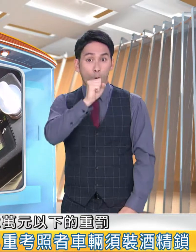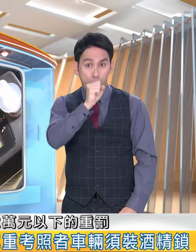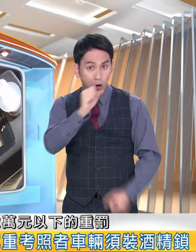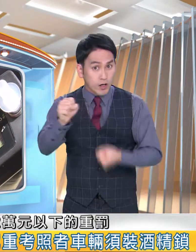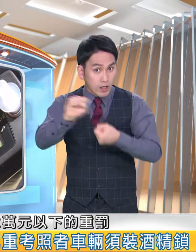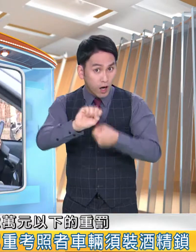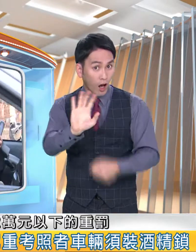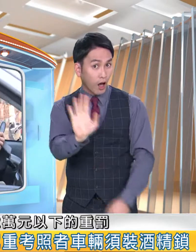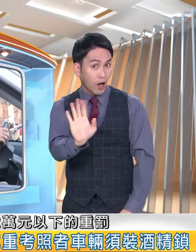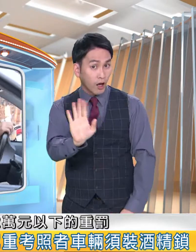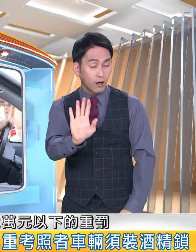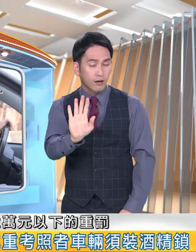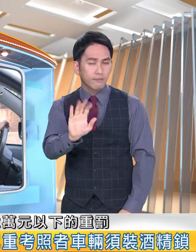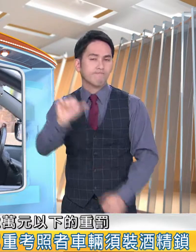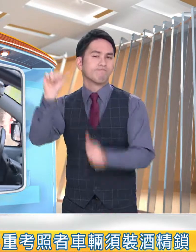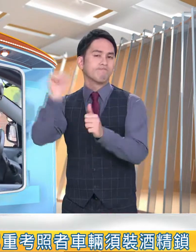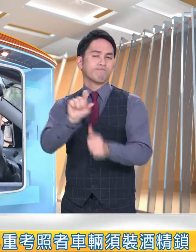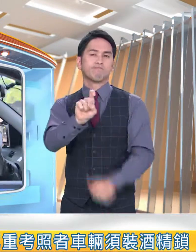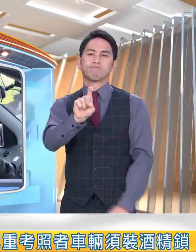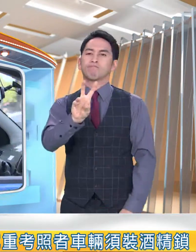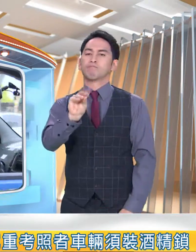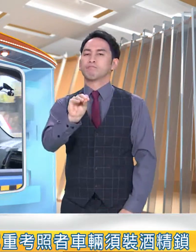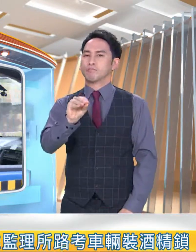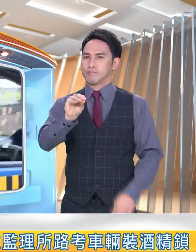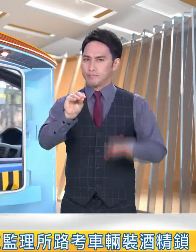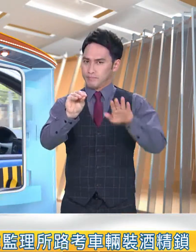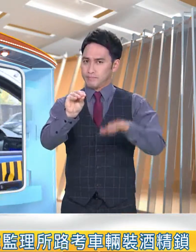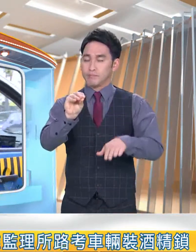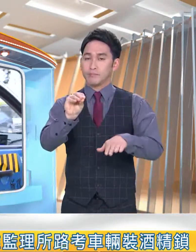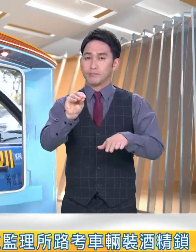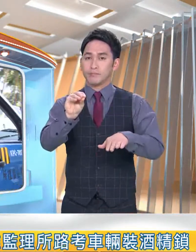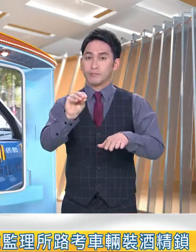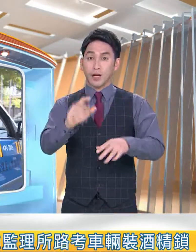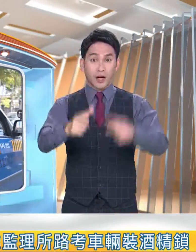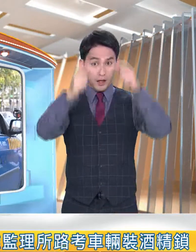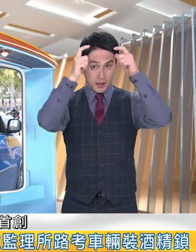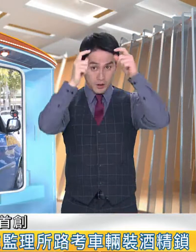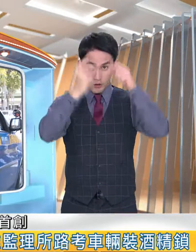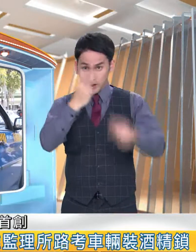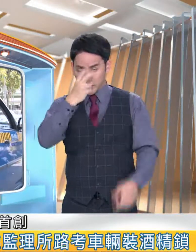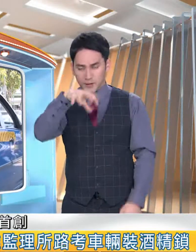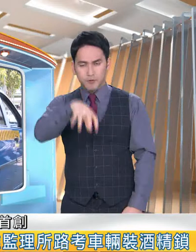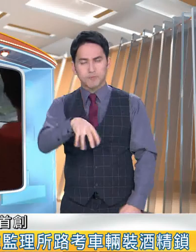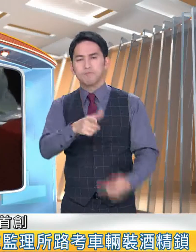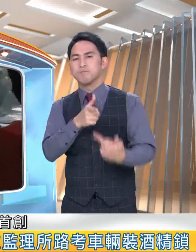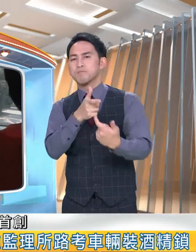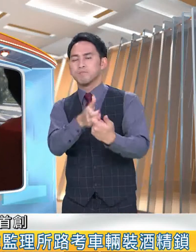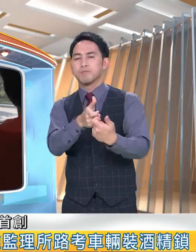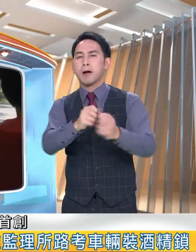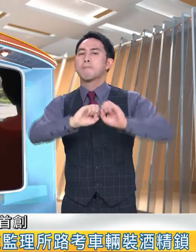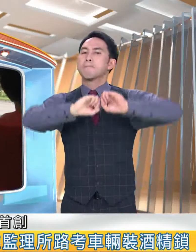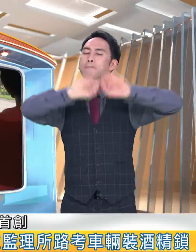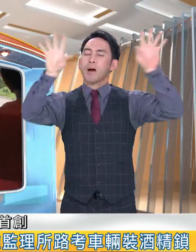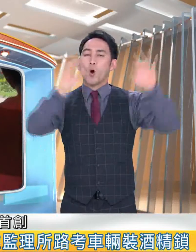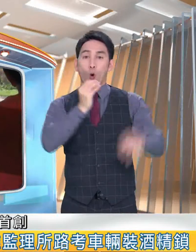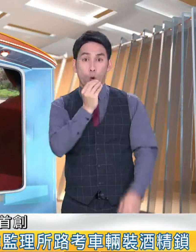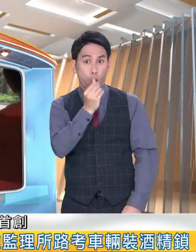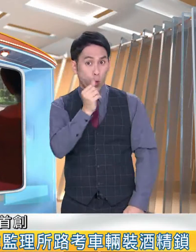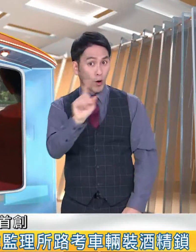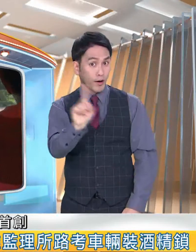罚。而因应相关的规定，高雄监理所全国首创，